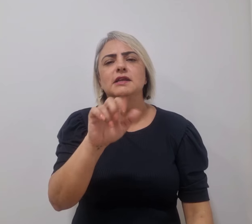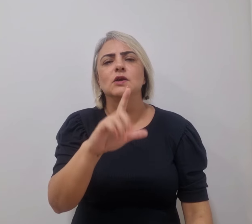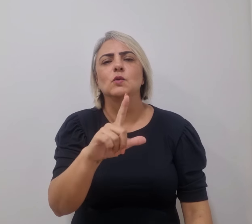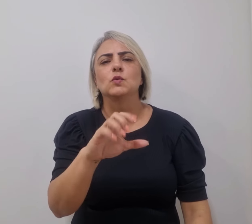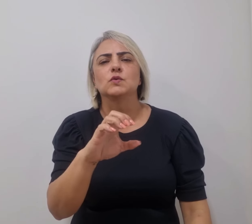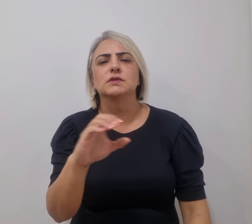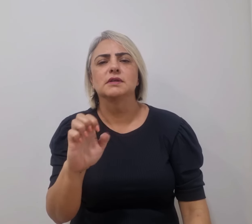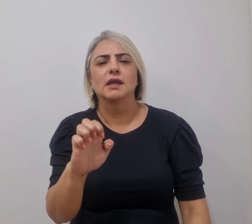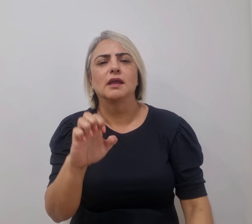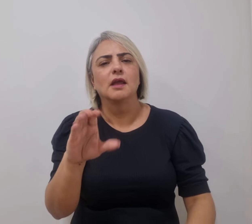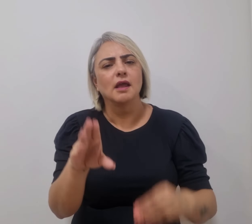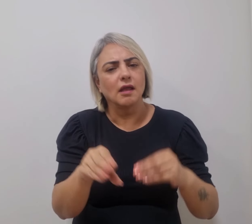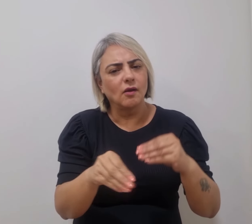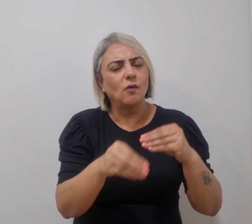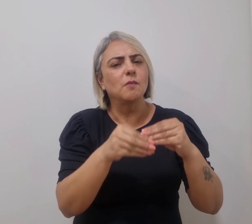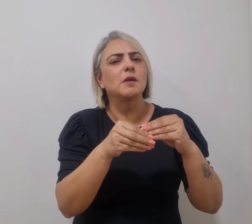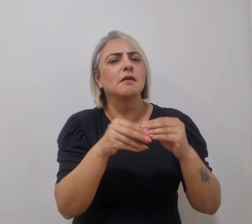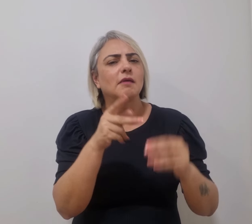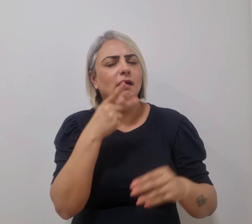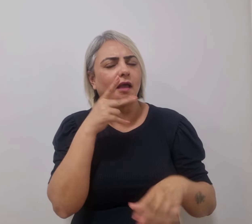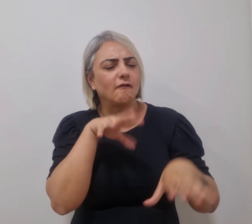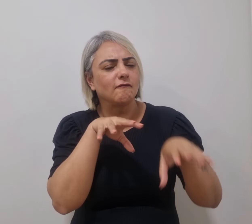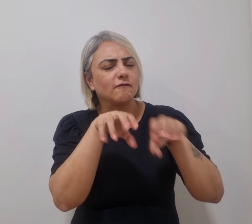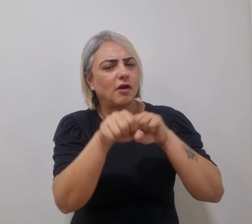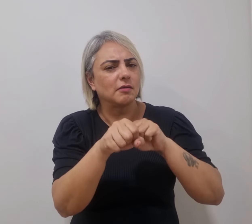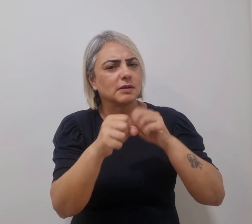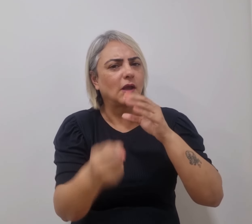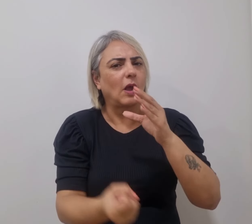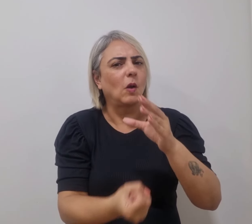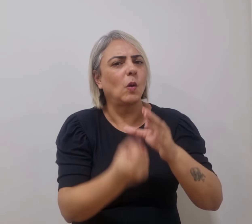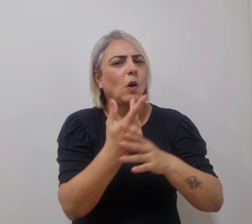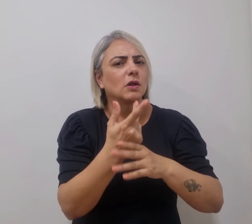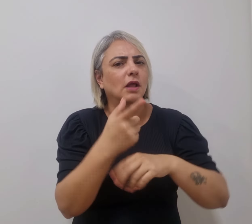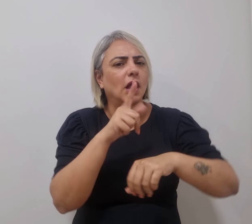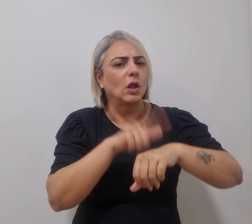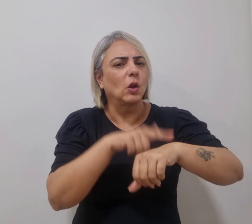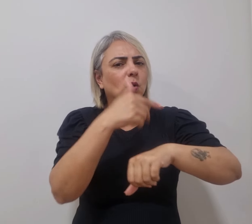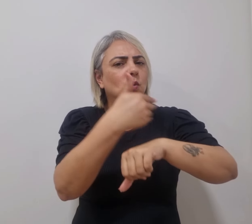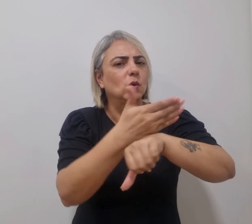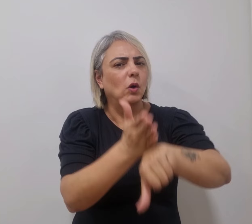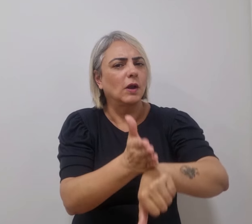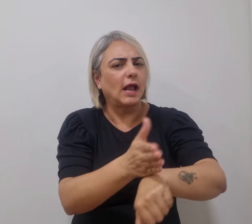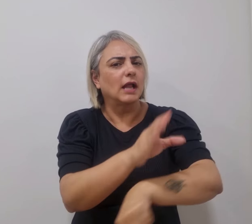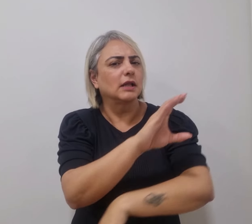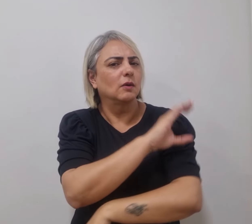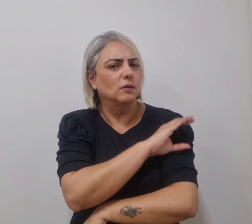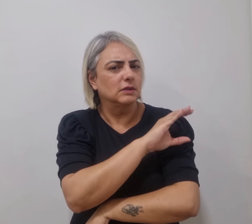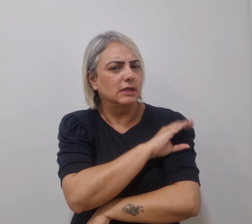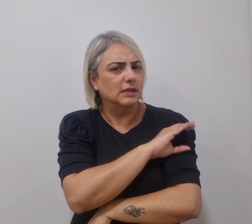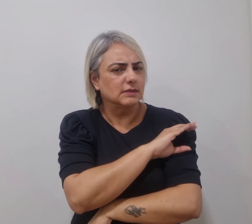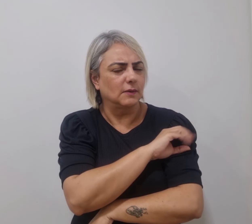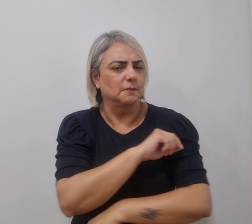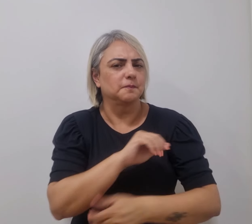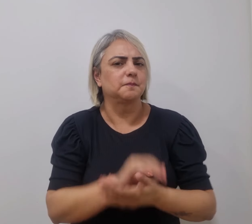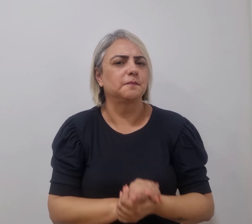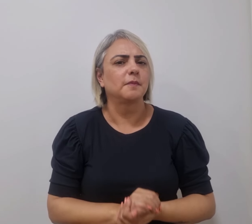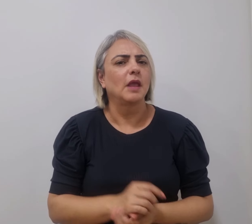complementando que a formação acontece no horário da coordenação. Em quase duas